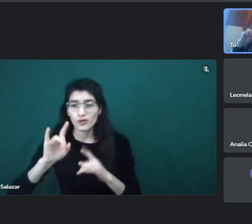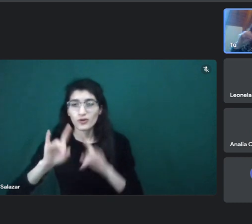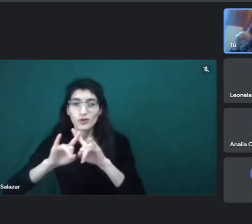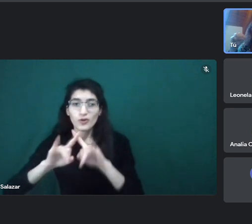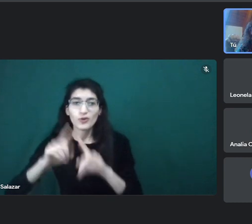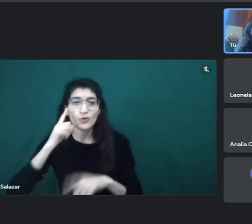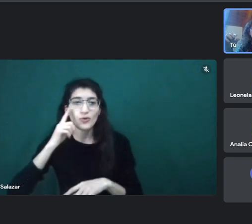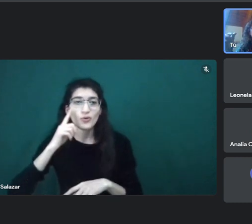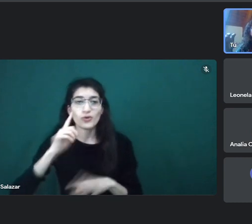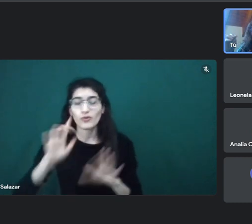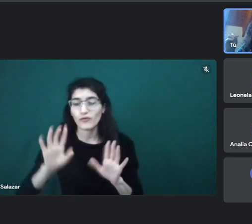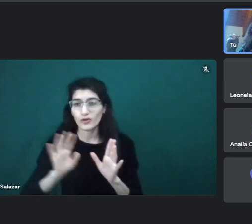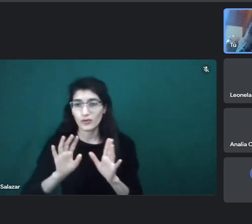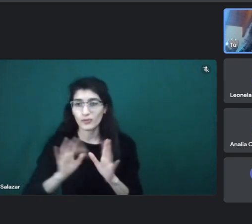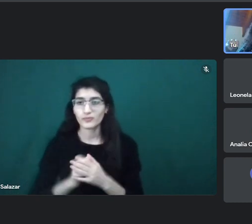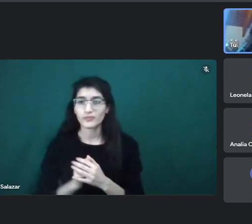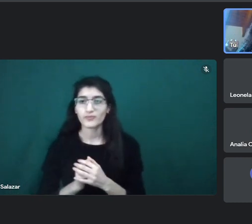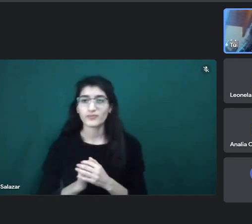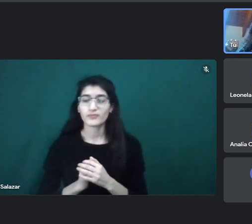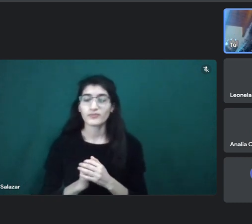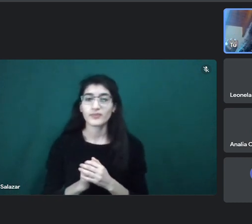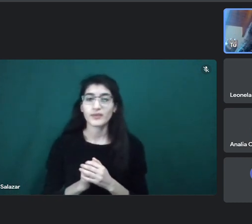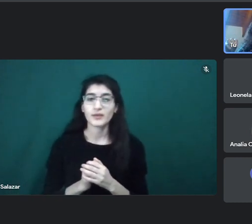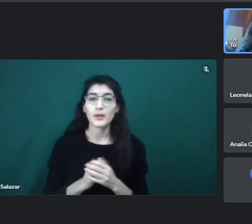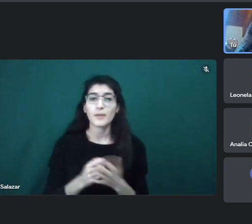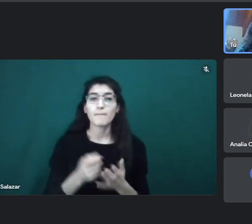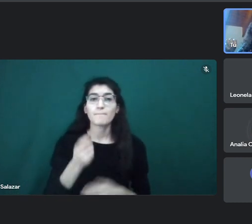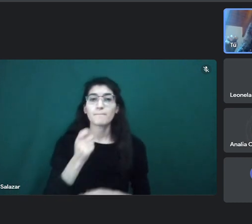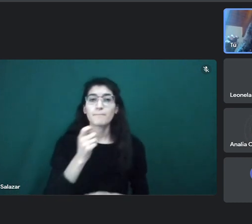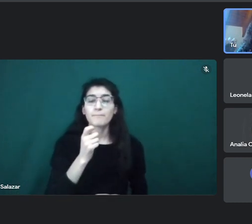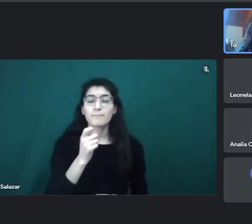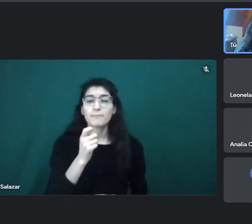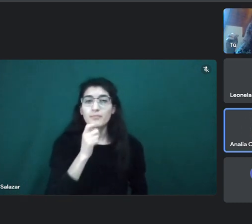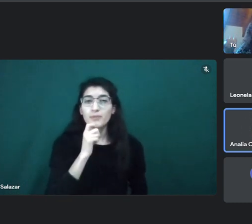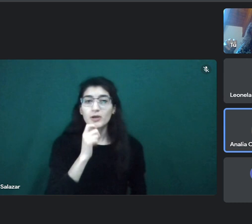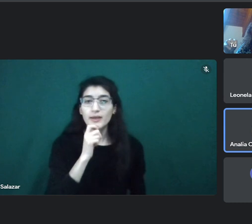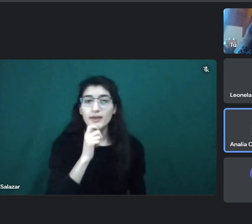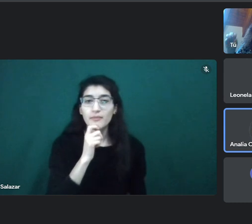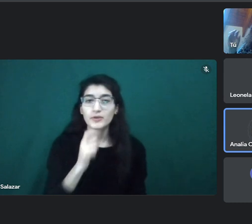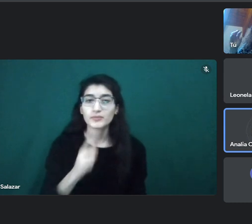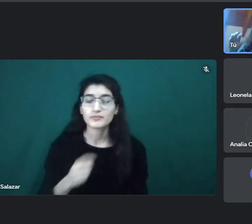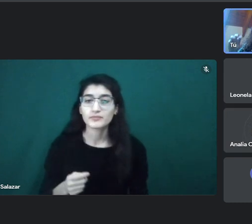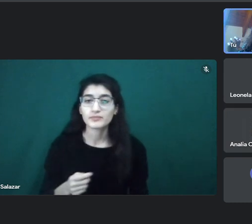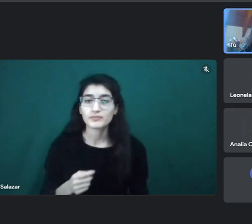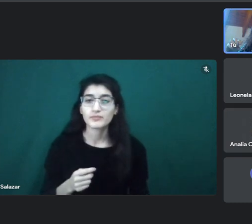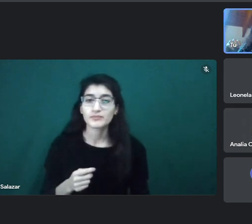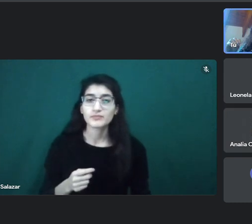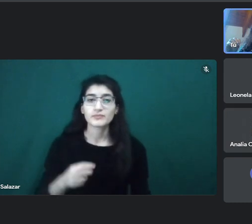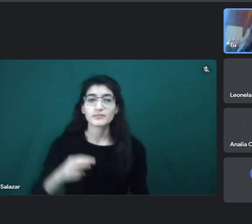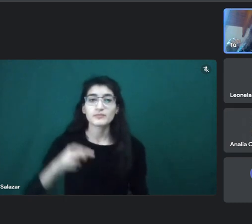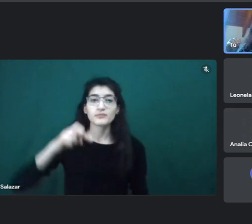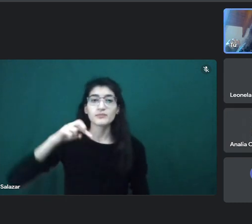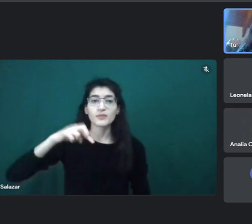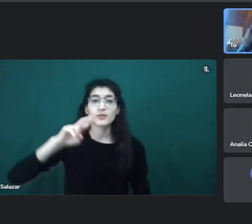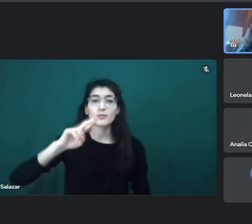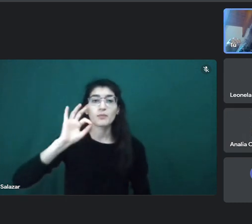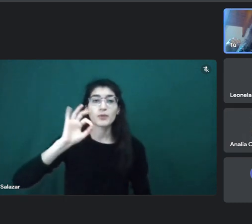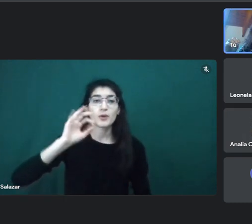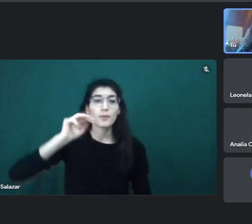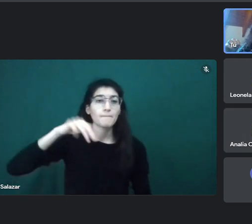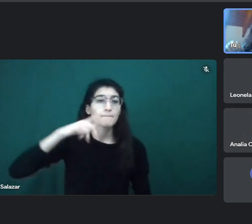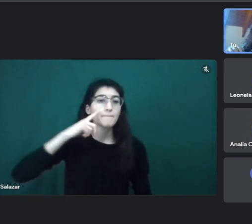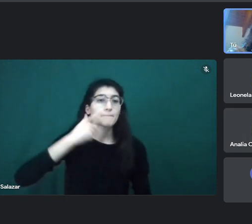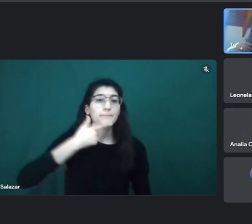promise, que es prometer, ¿sí? Entonces, promise es prometer, acá sería promising, que